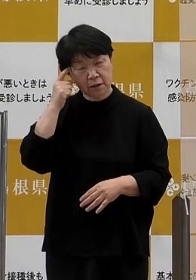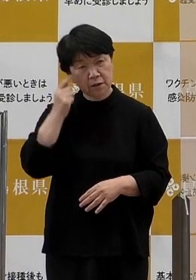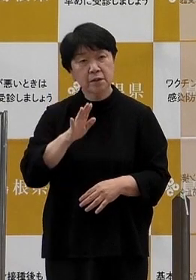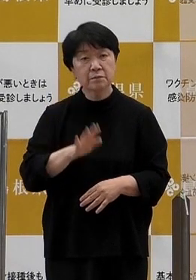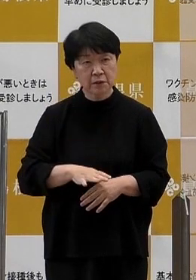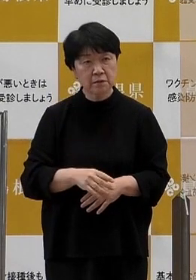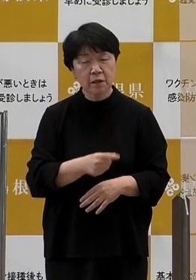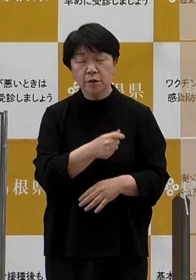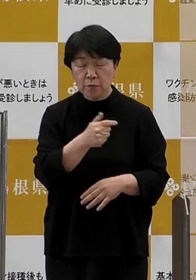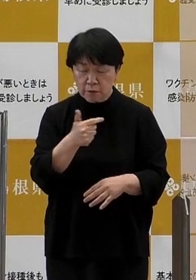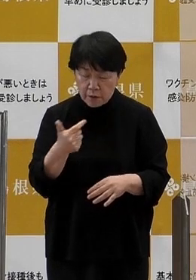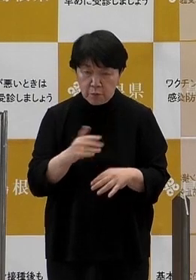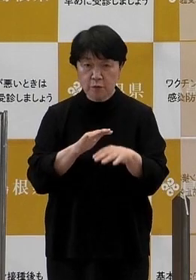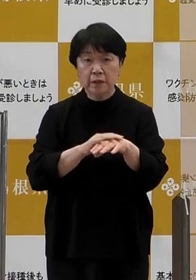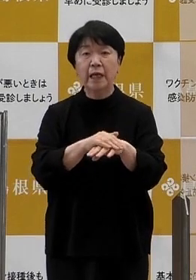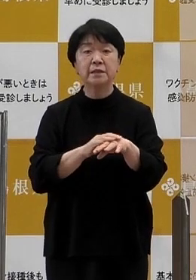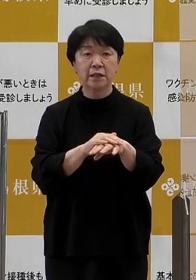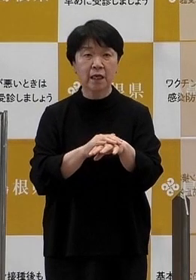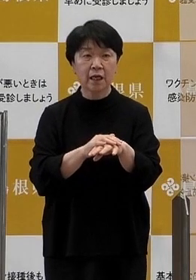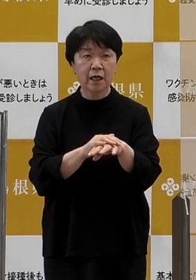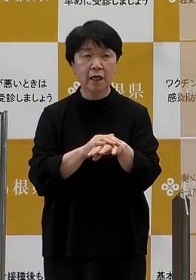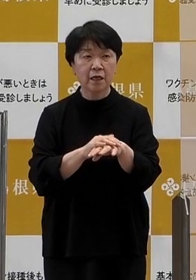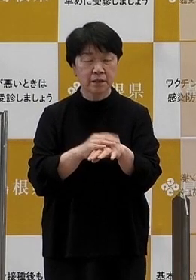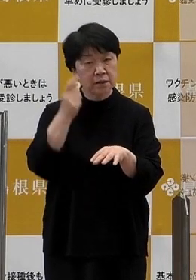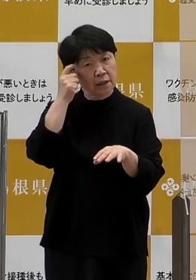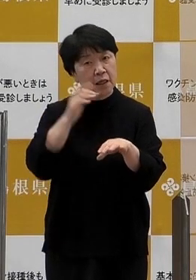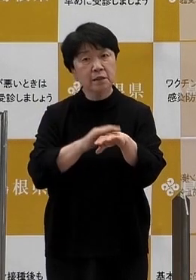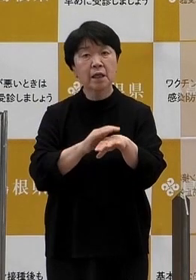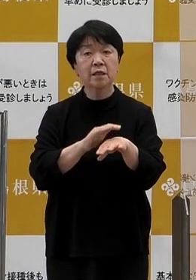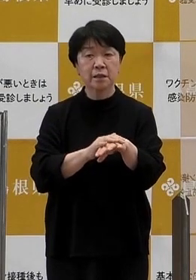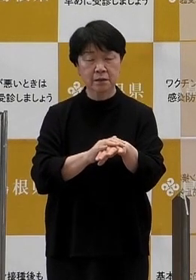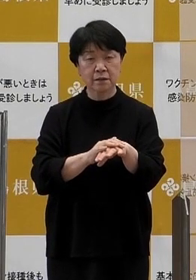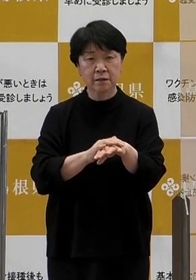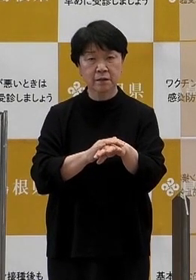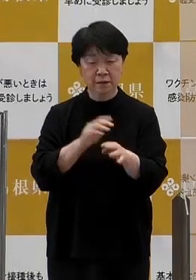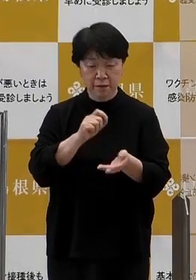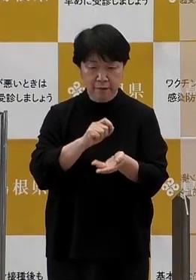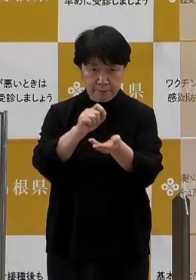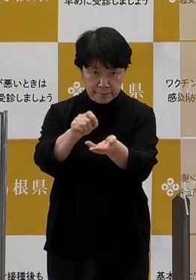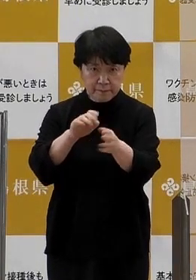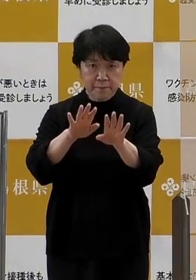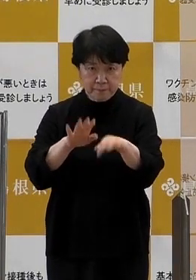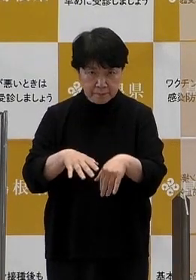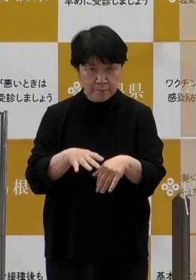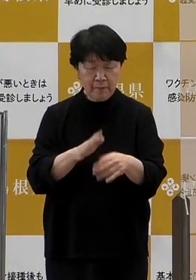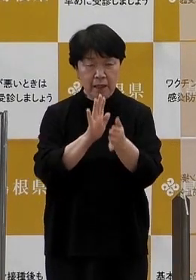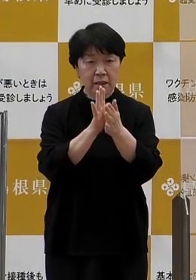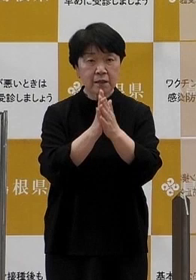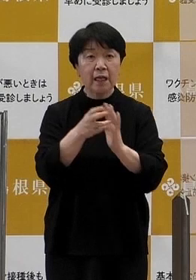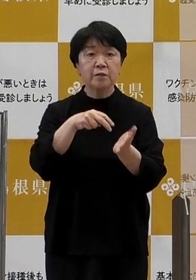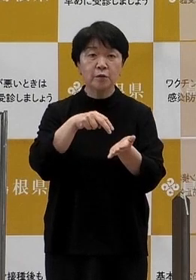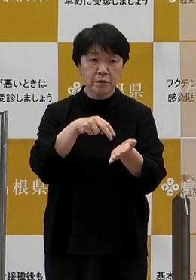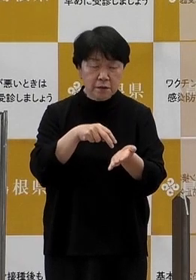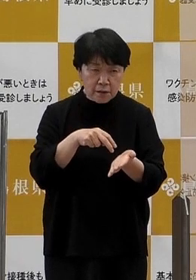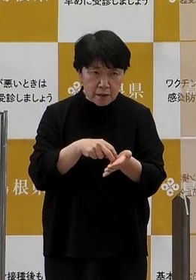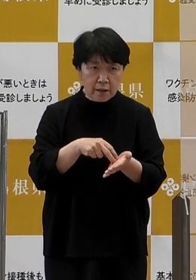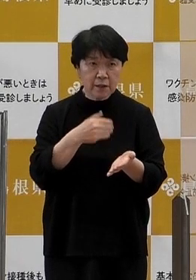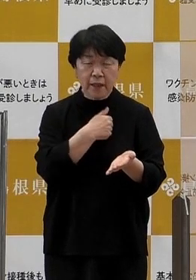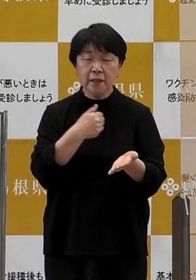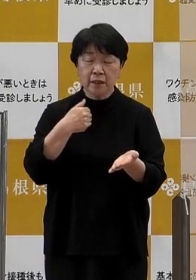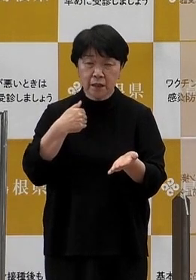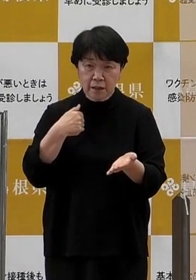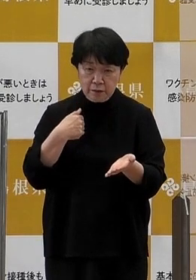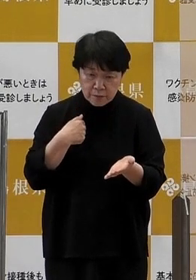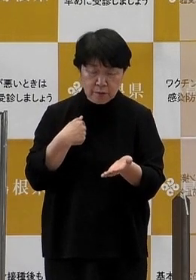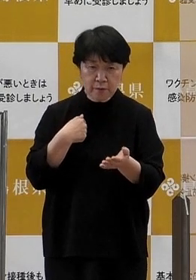大変大事な論点ですけれども、県としてできる提案、できる